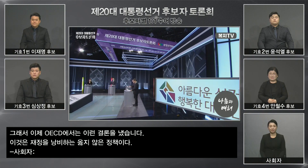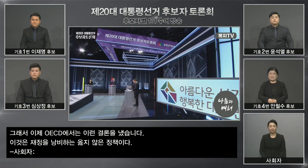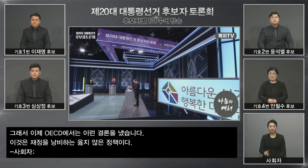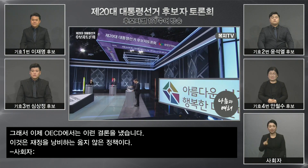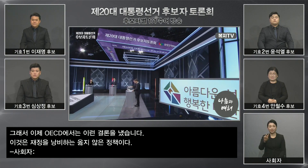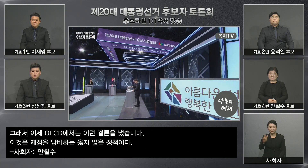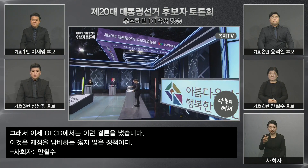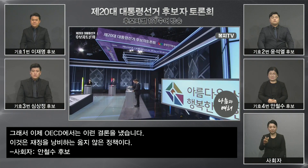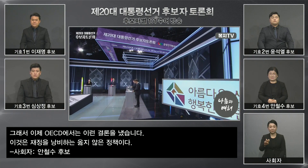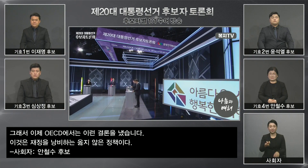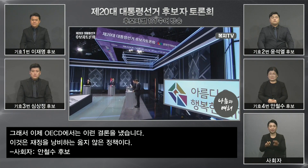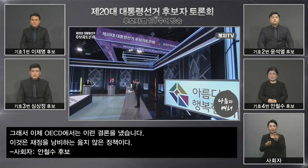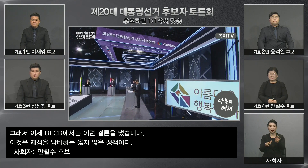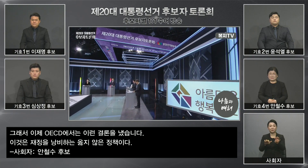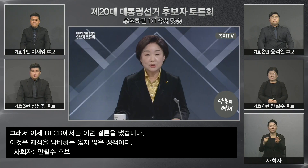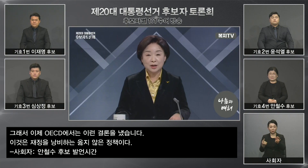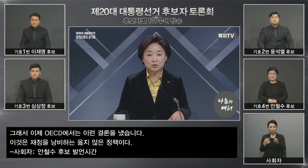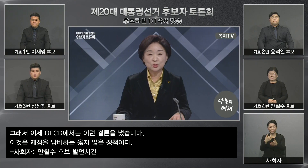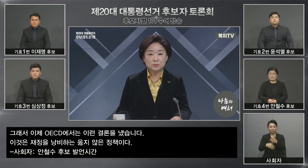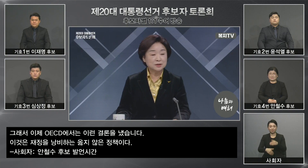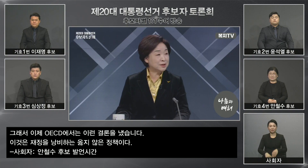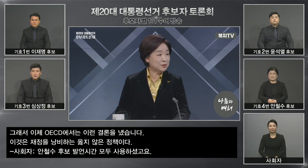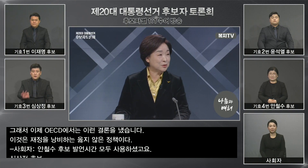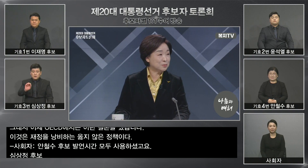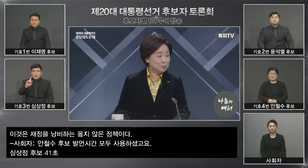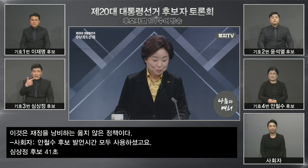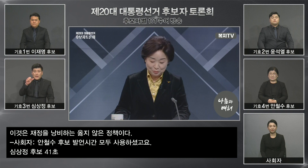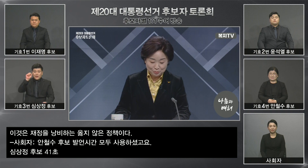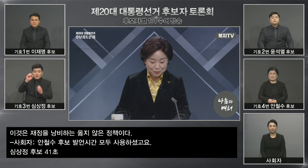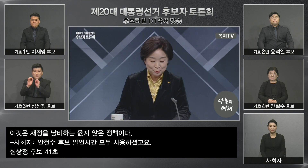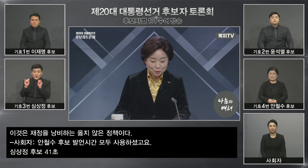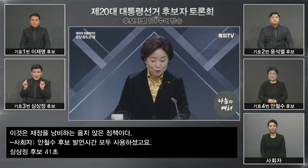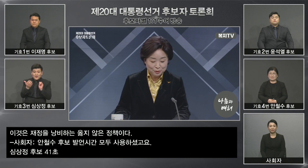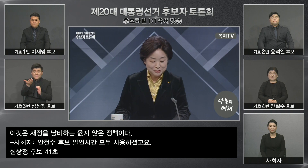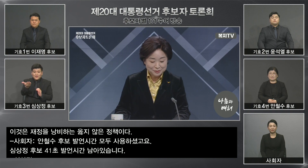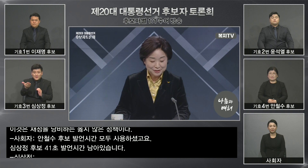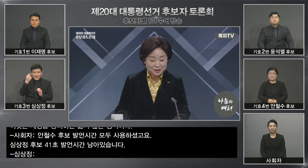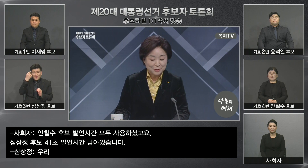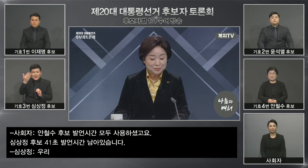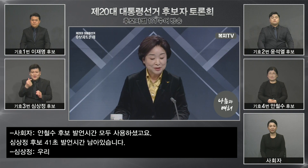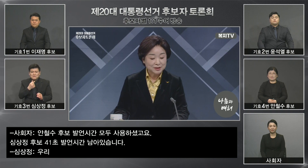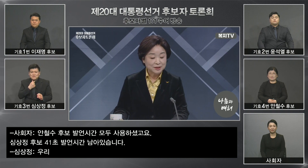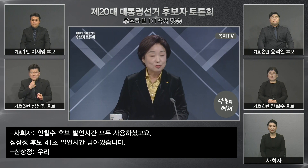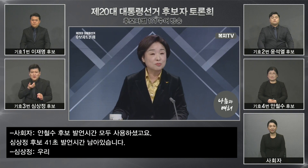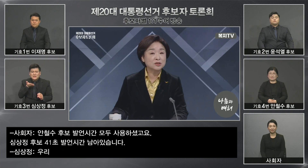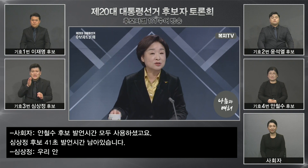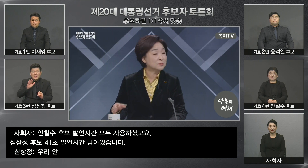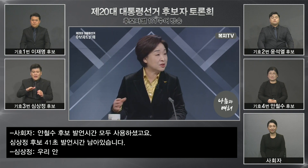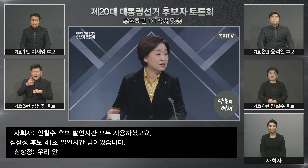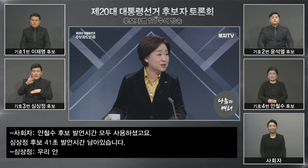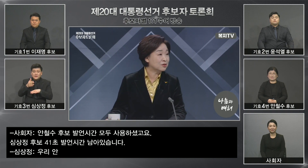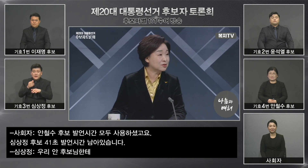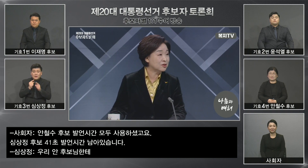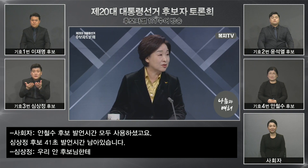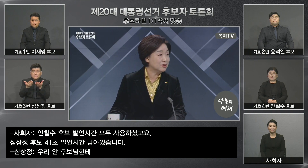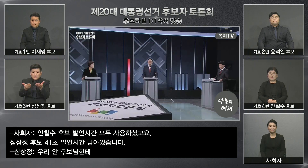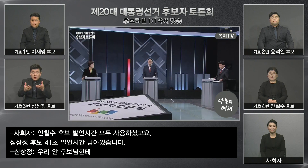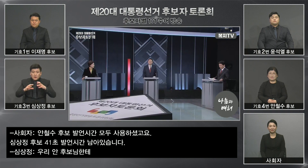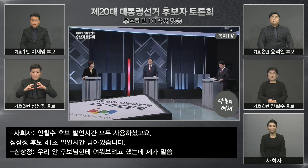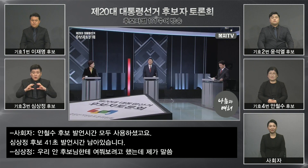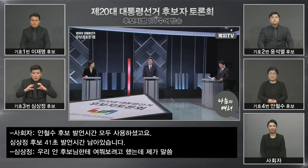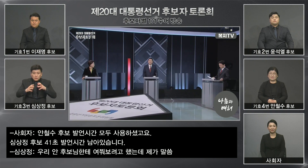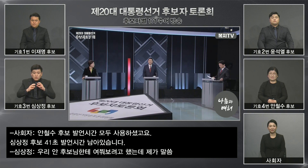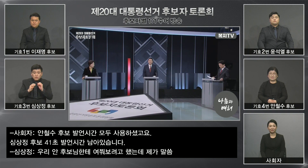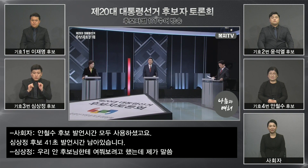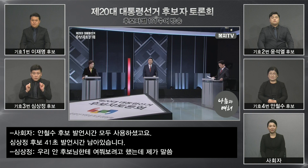후보 41초 발언 시간 남아 있습니다. 네, 우리 안 후보님한테 여쭤보려고 했는데 제가 말씀드릴게요. 국민연금 재정 안정성을